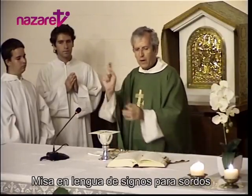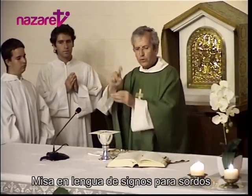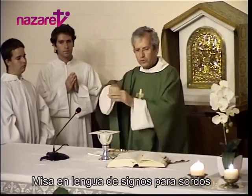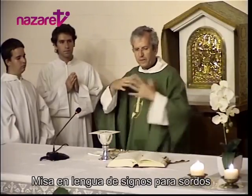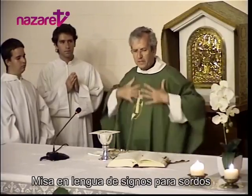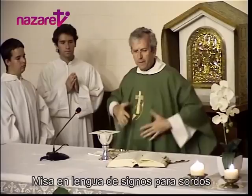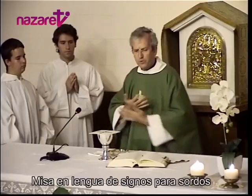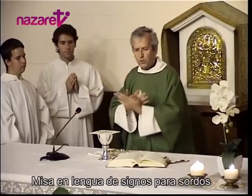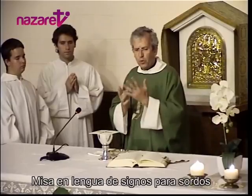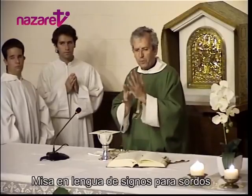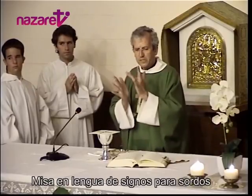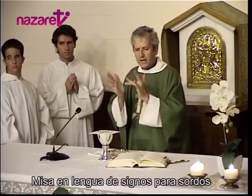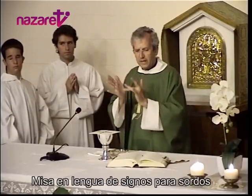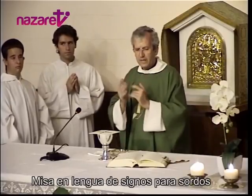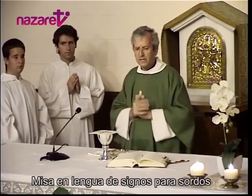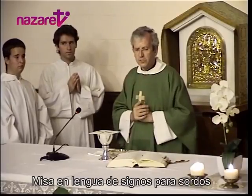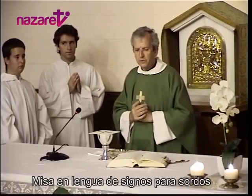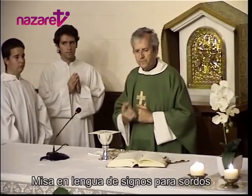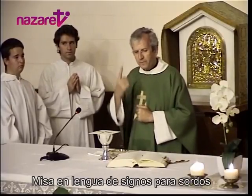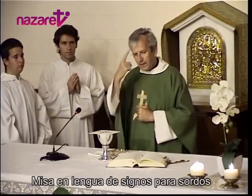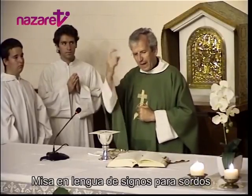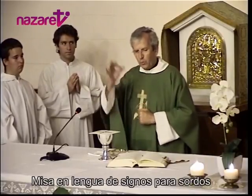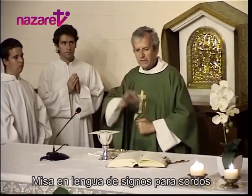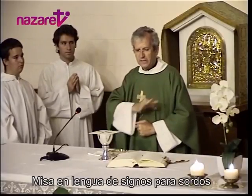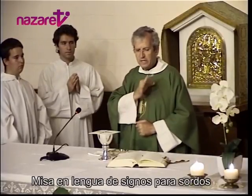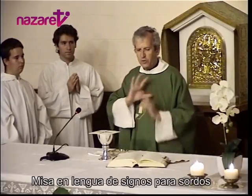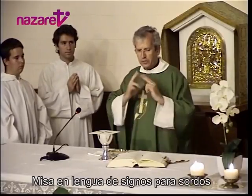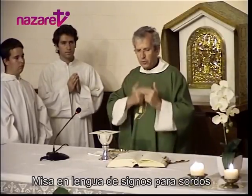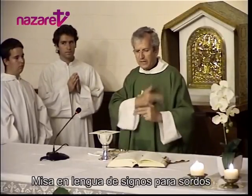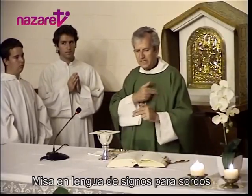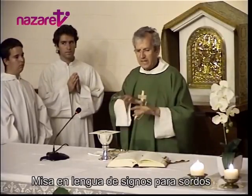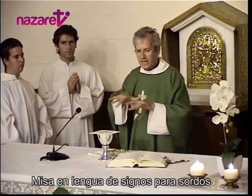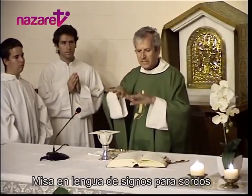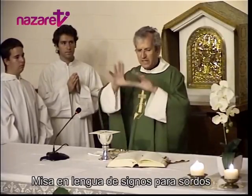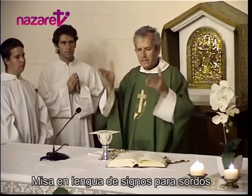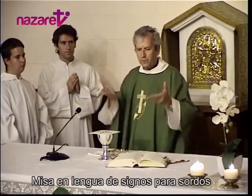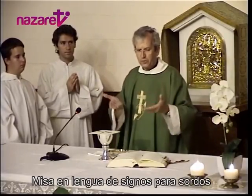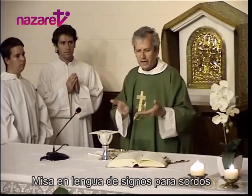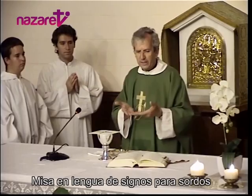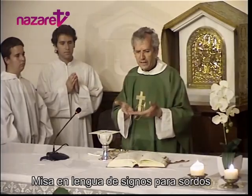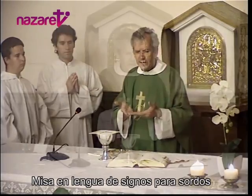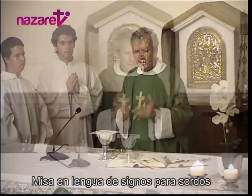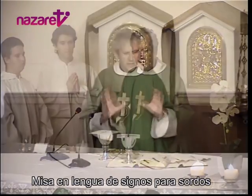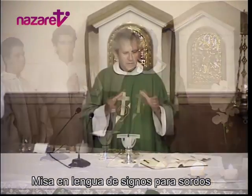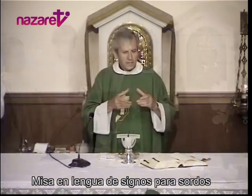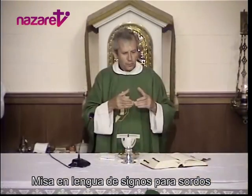cuantos participamos del cuerpo y sangre de Cristo. Acuérdate, Señor, de tu Iglesia, extendida por toda la tierra, y reunida